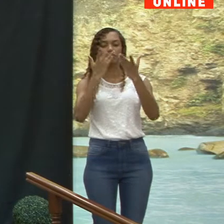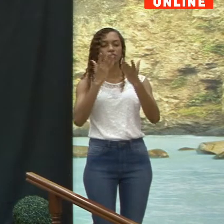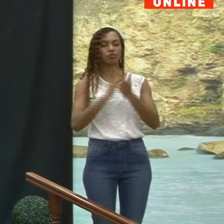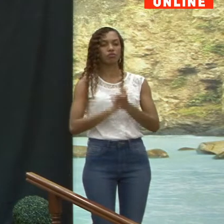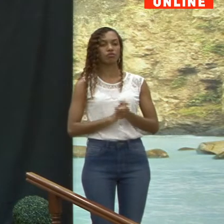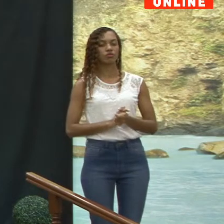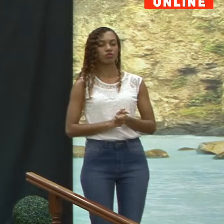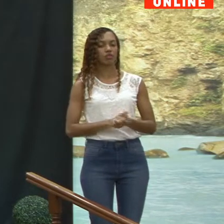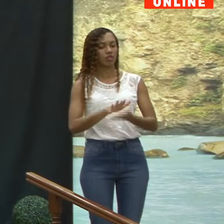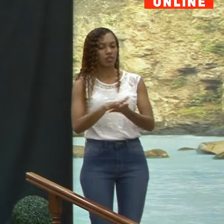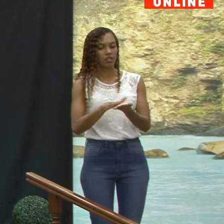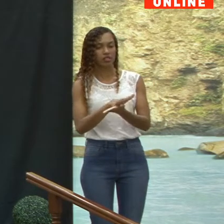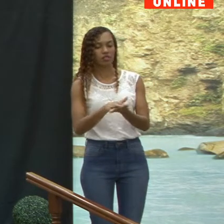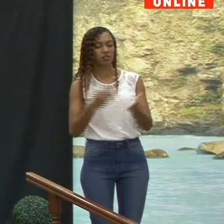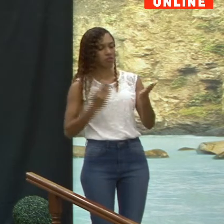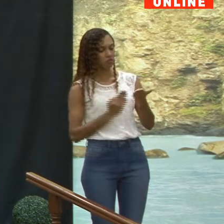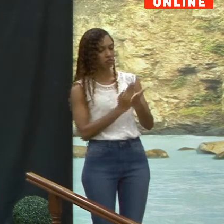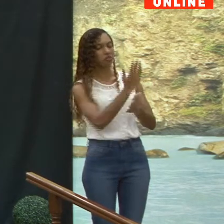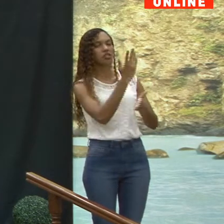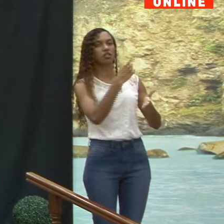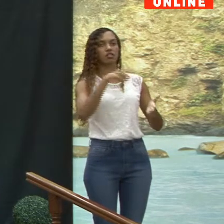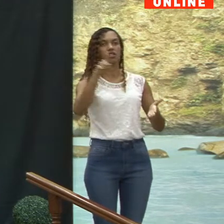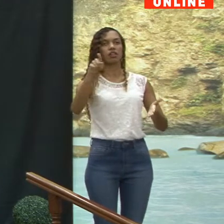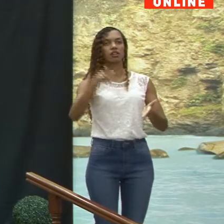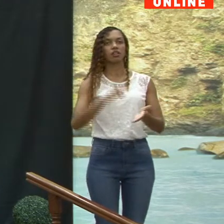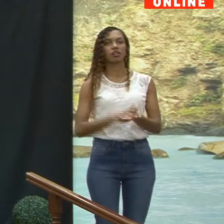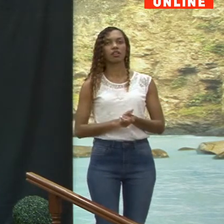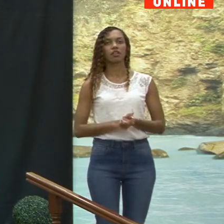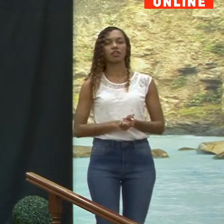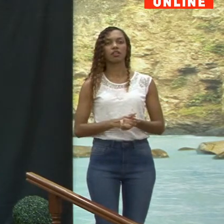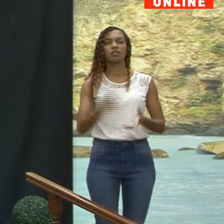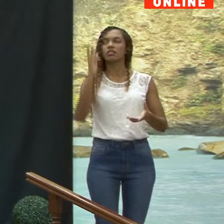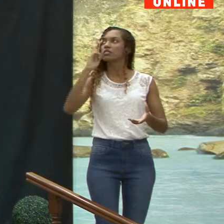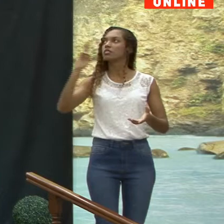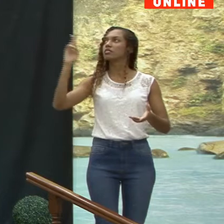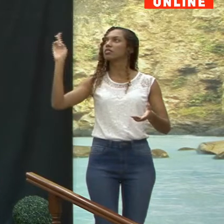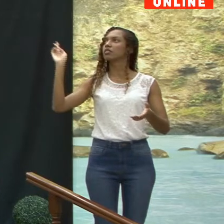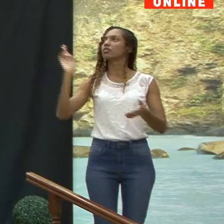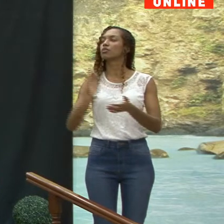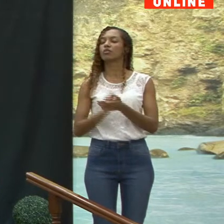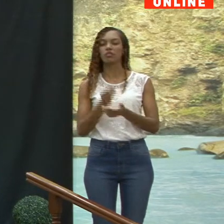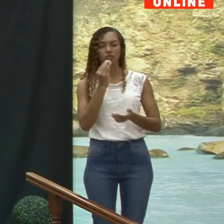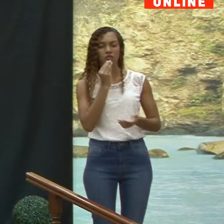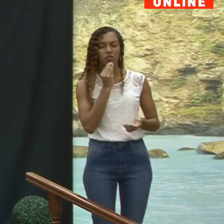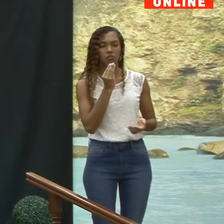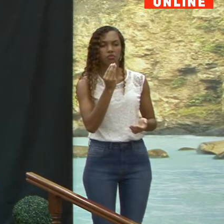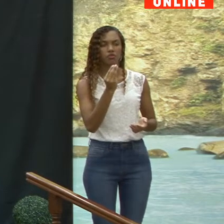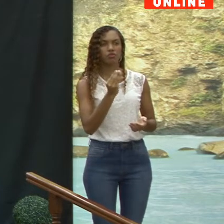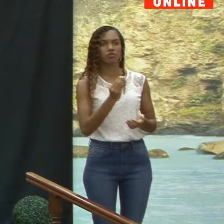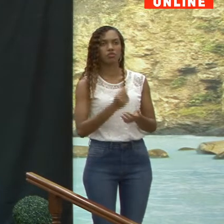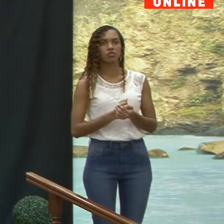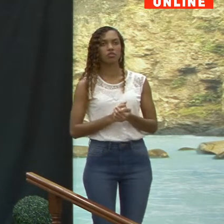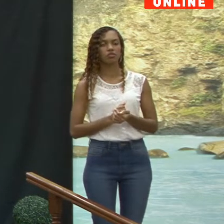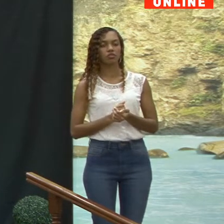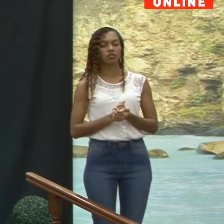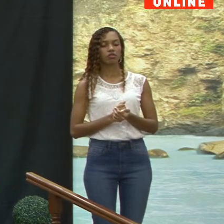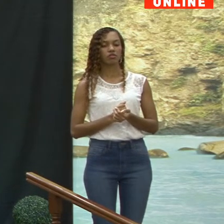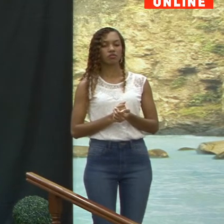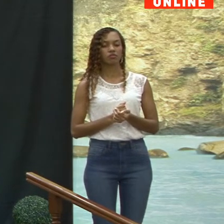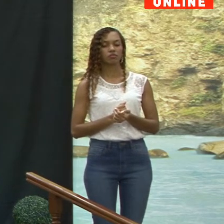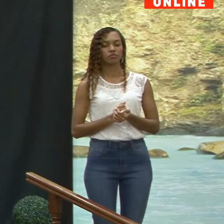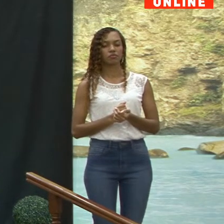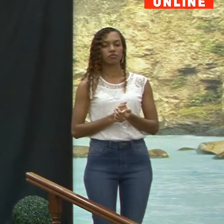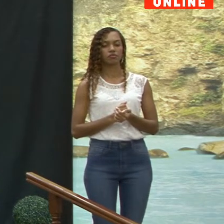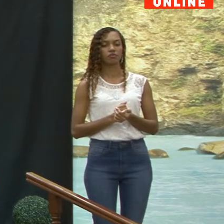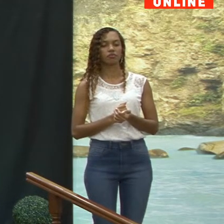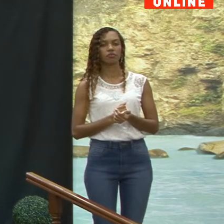Deus fala. Então ele fala: Senhor, eu quero te fazer um pedido aqui particular, pessoal. E